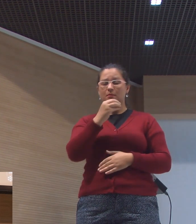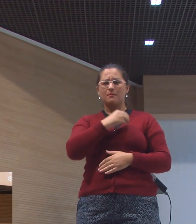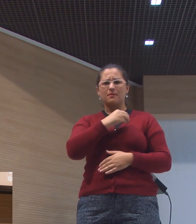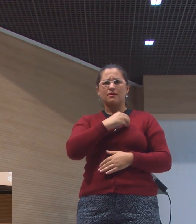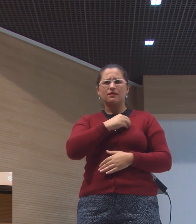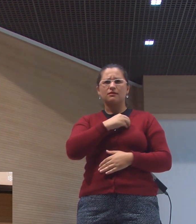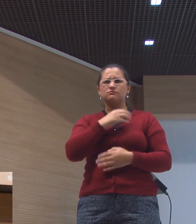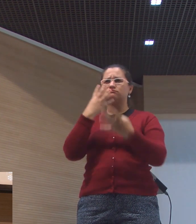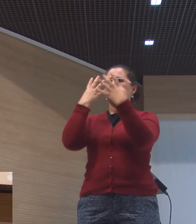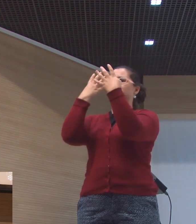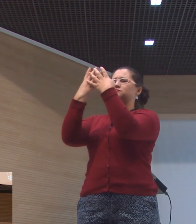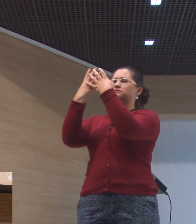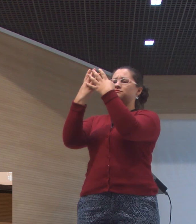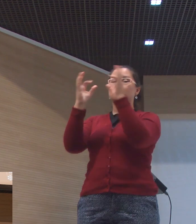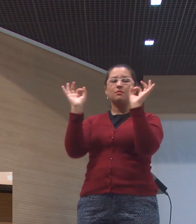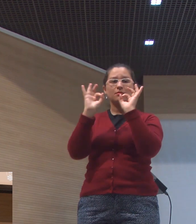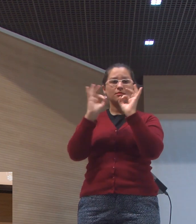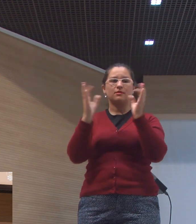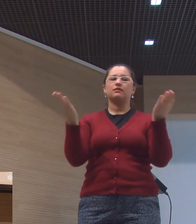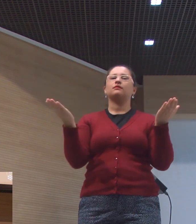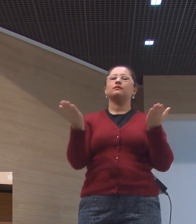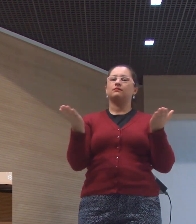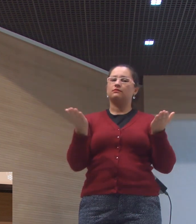Se foi R$5, se foi 50 centavos,